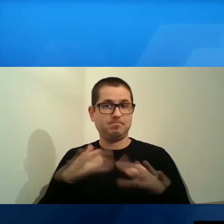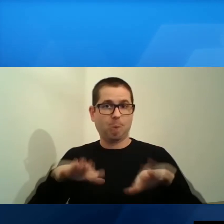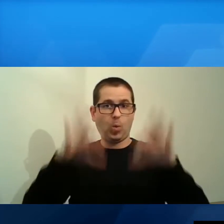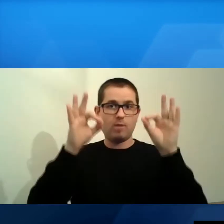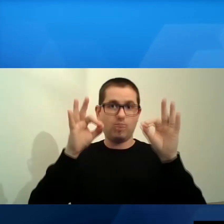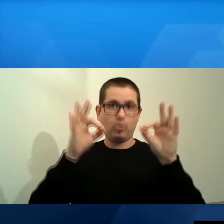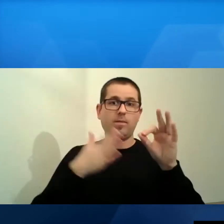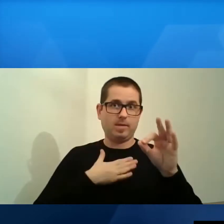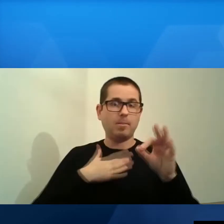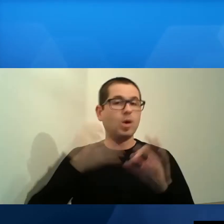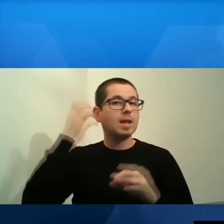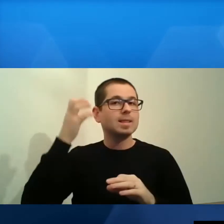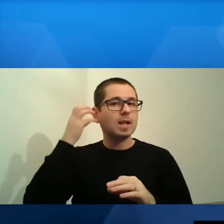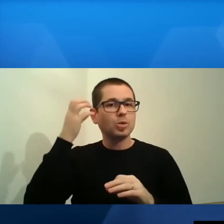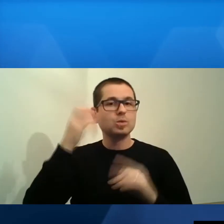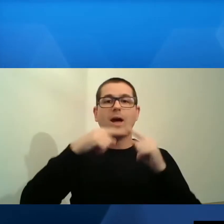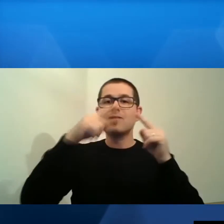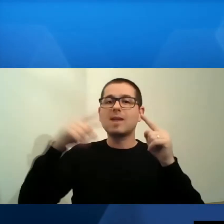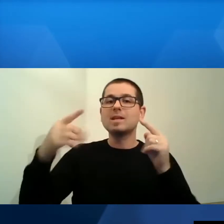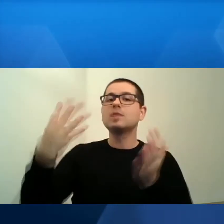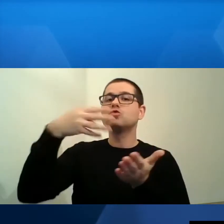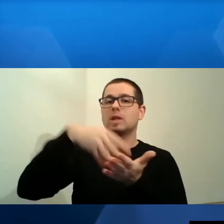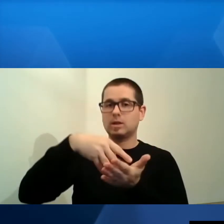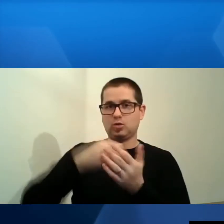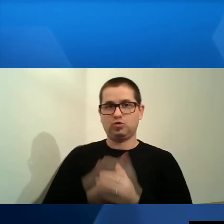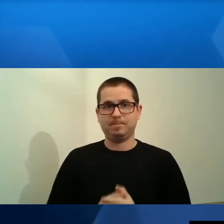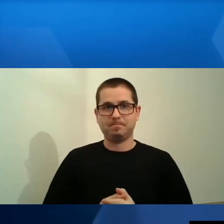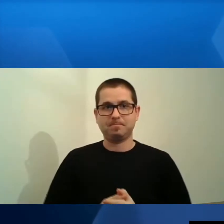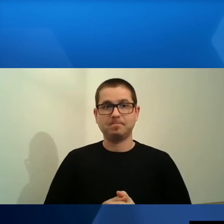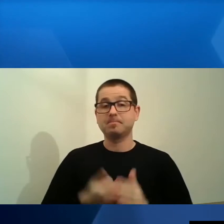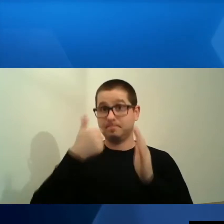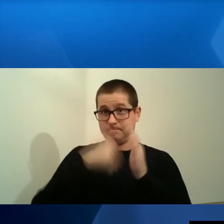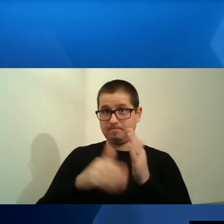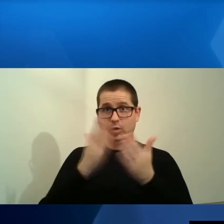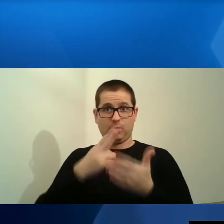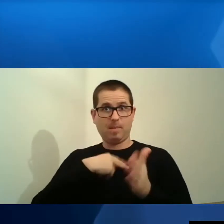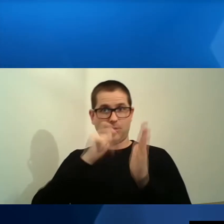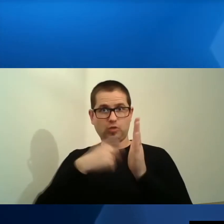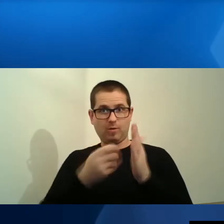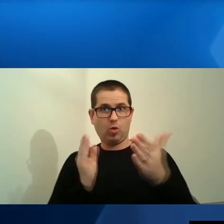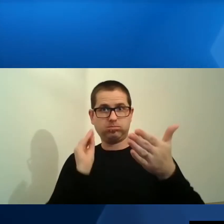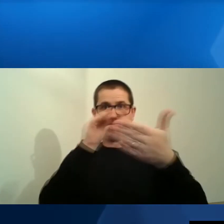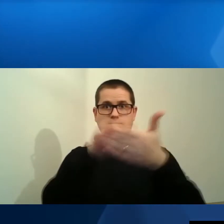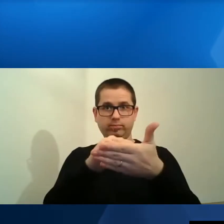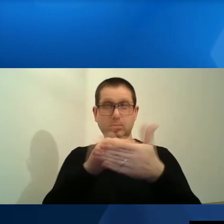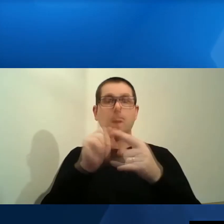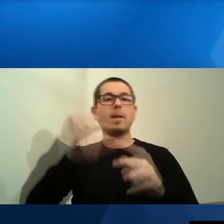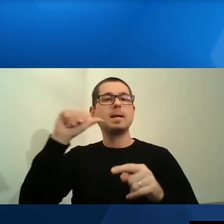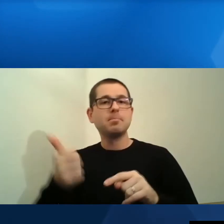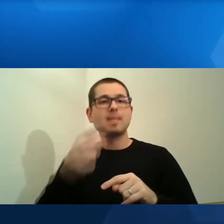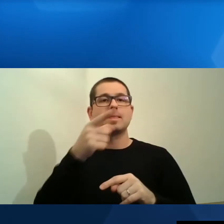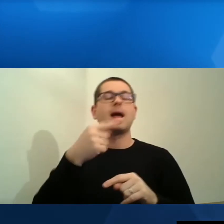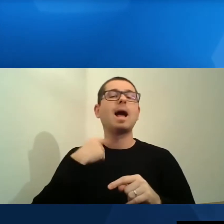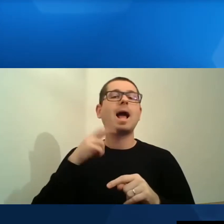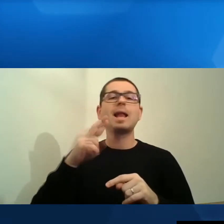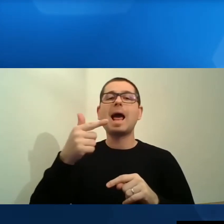je moj tinnitus na frekvenci 4000. Enkrat, ko imam to cifro, grem znova na Generate